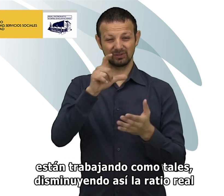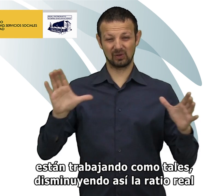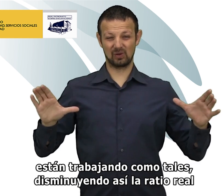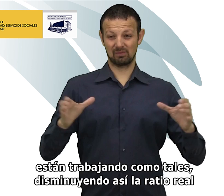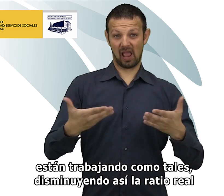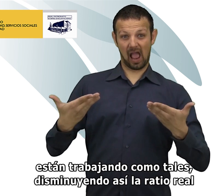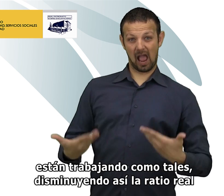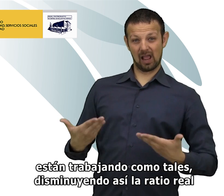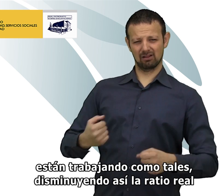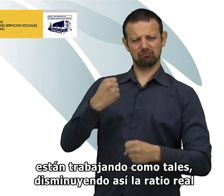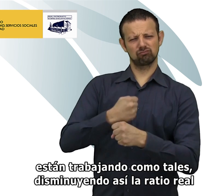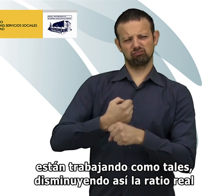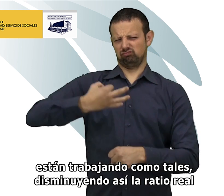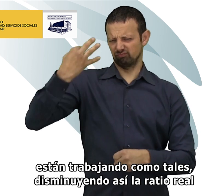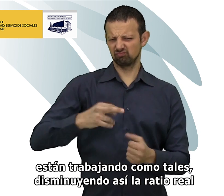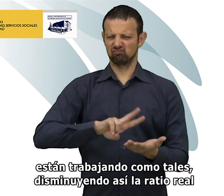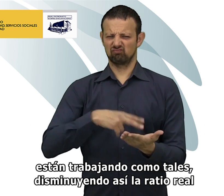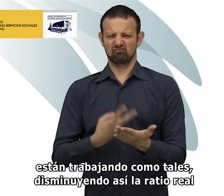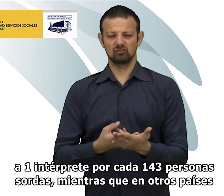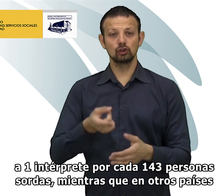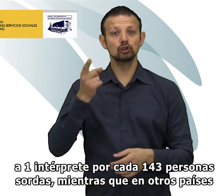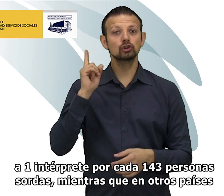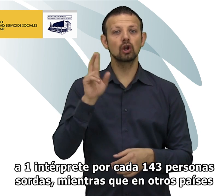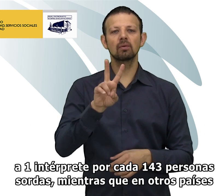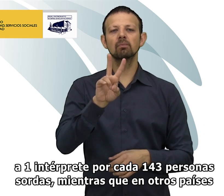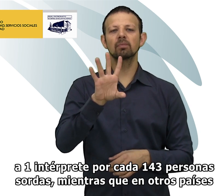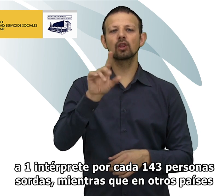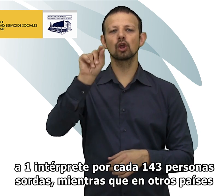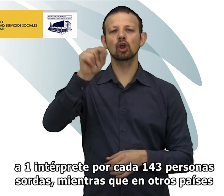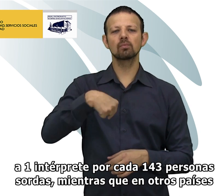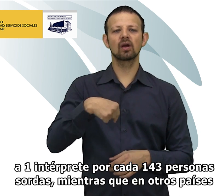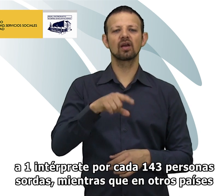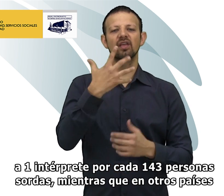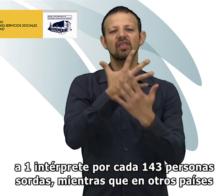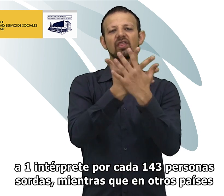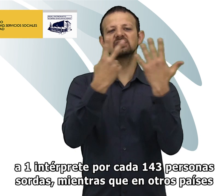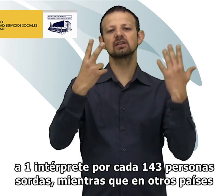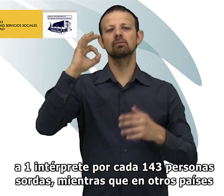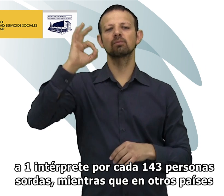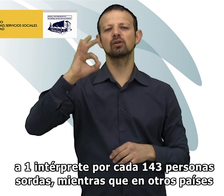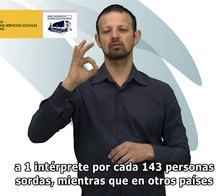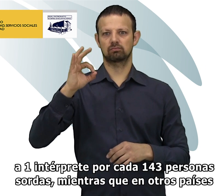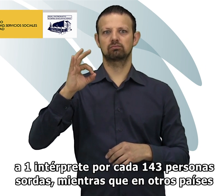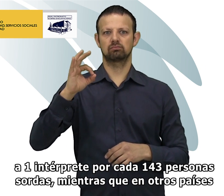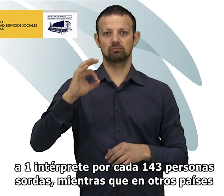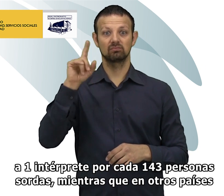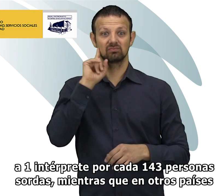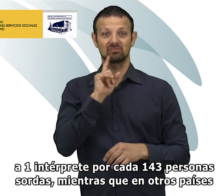tales, disminuyendo así la ratio real a un intérprete por cada 143 personas sordas, mientras que en